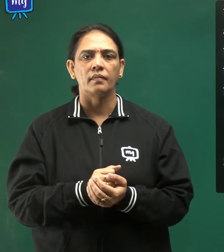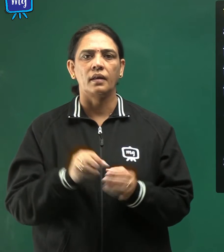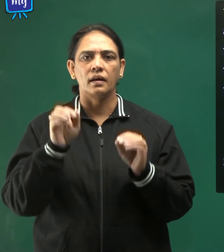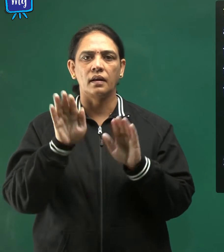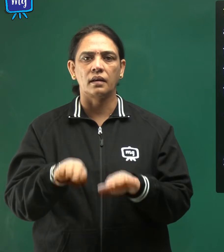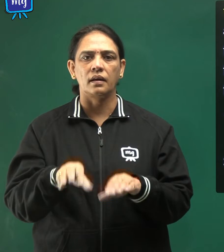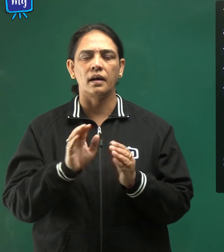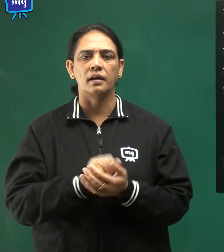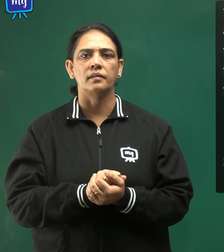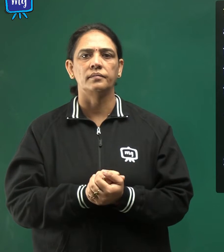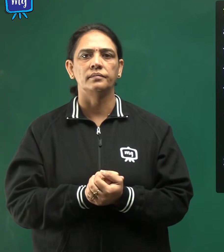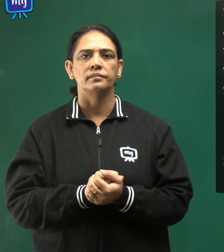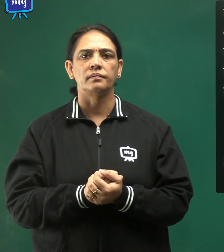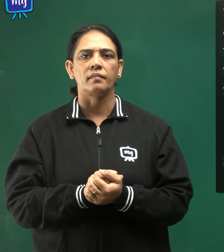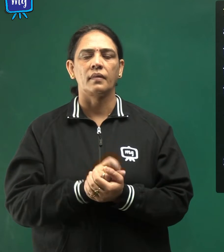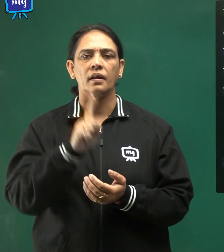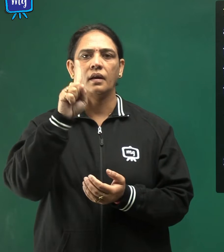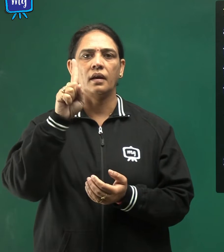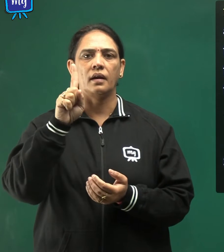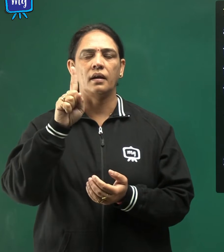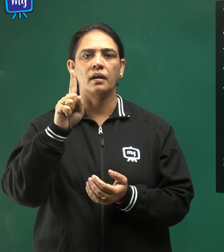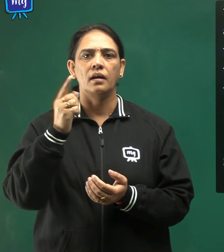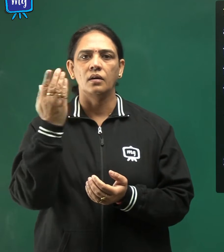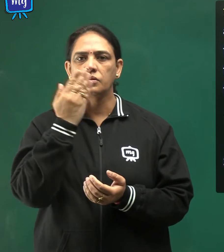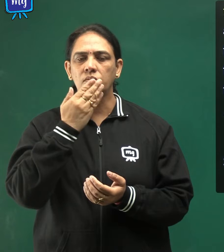रखी हैं। एक विद्यार्थी